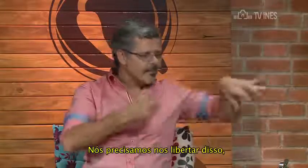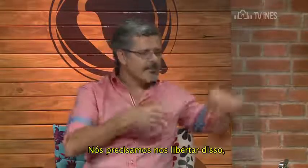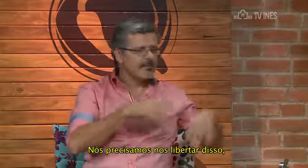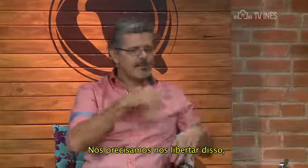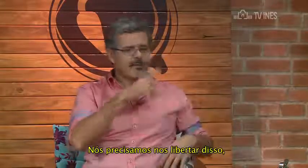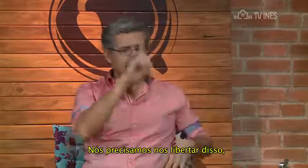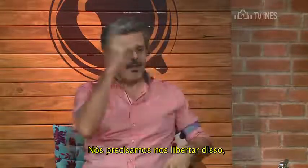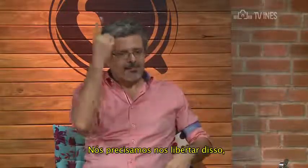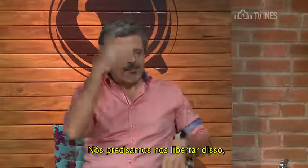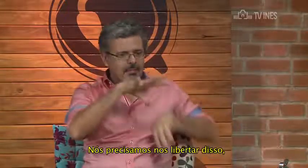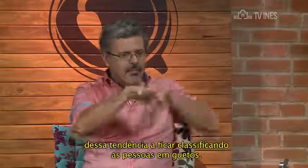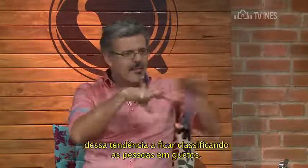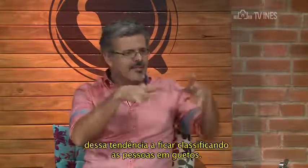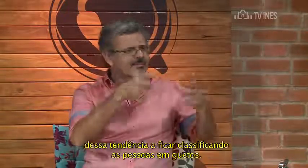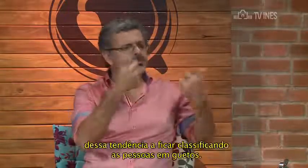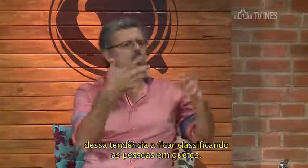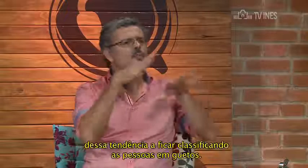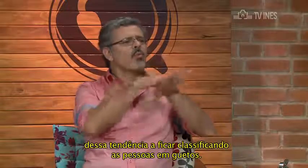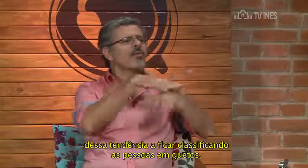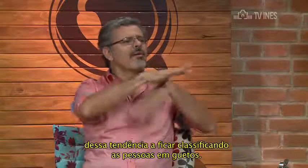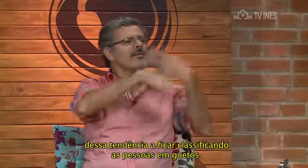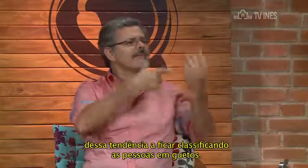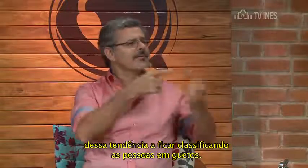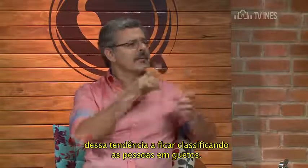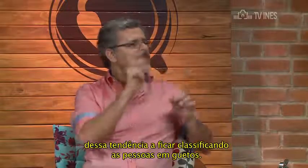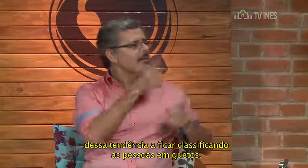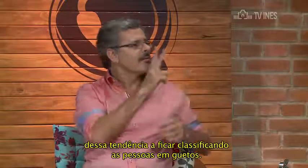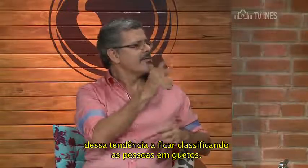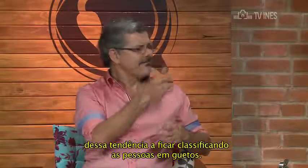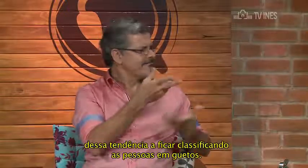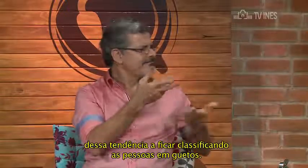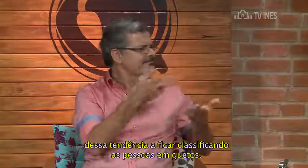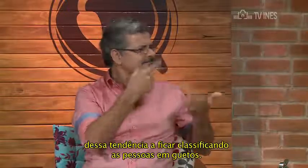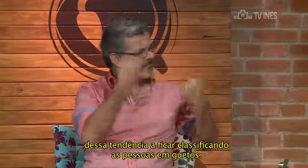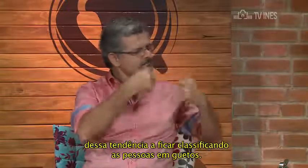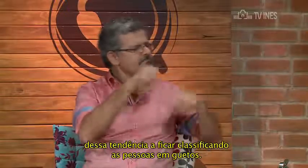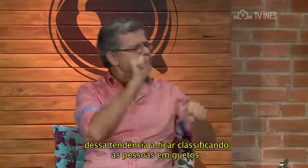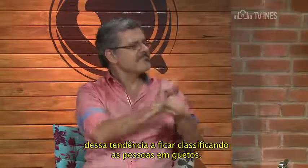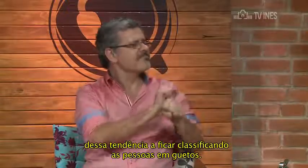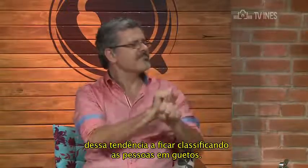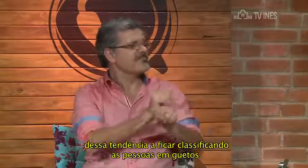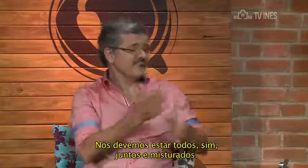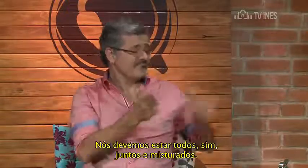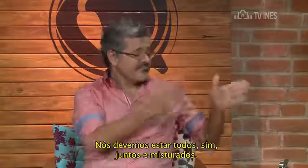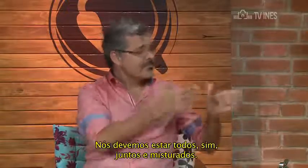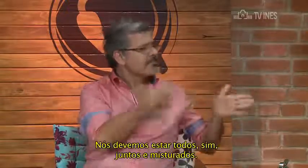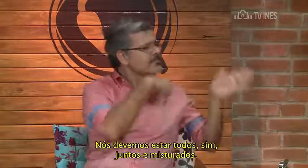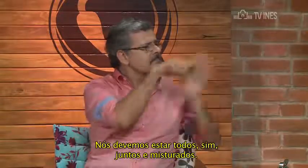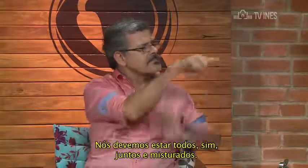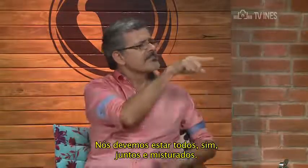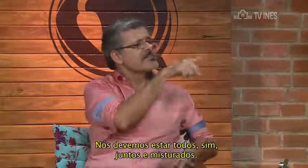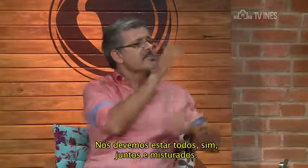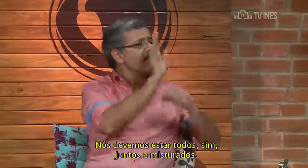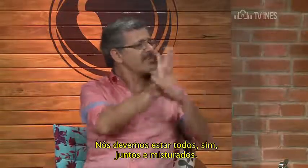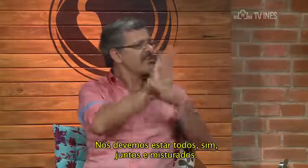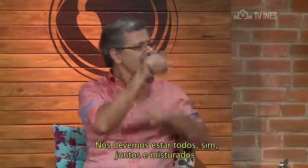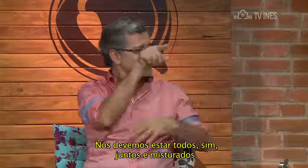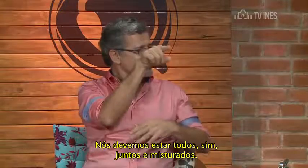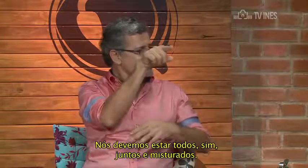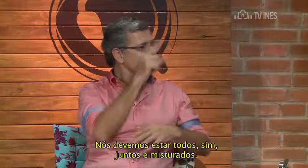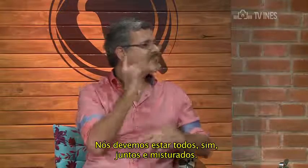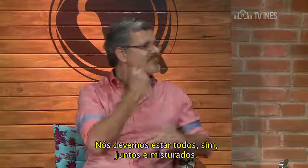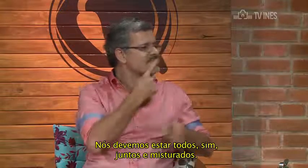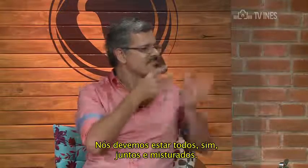nos libertar disso, dessa tendência a ficar classificando as pessoas em guetos. Nós devemos estar todos,